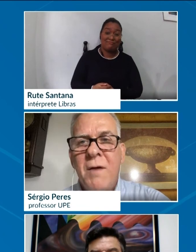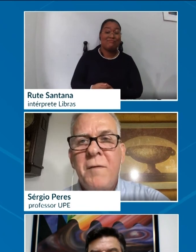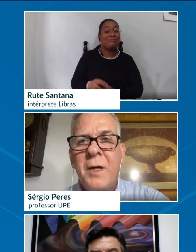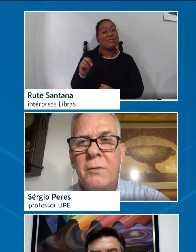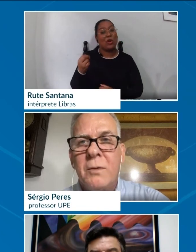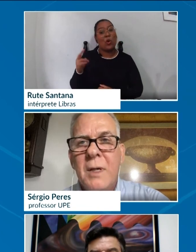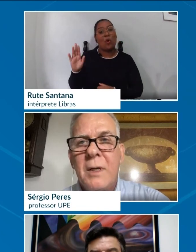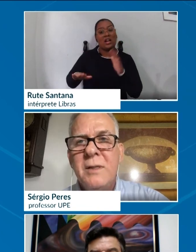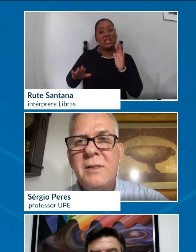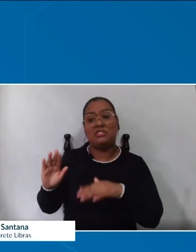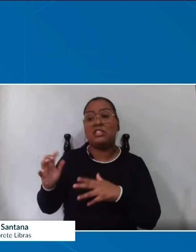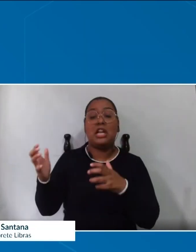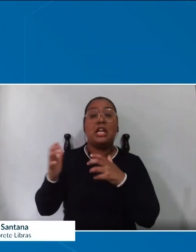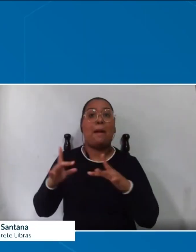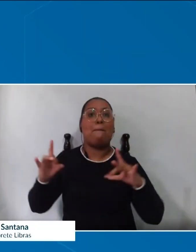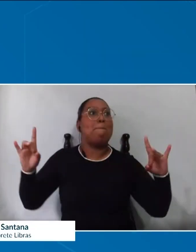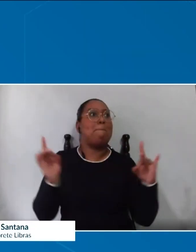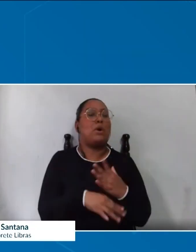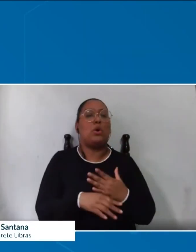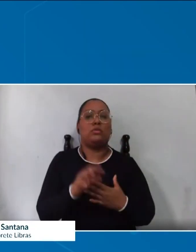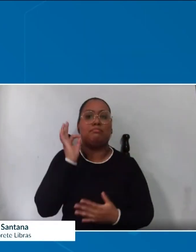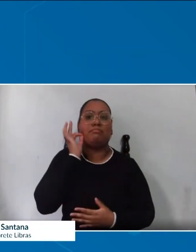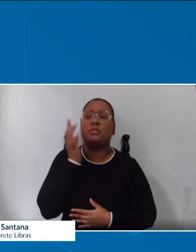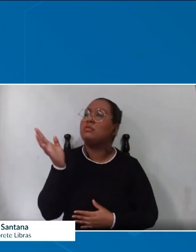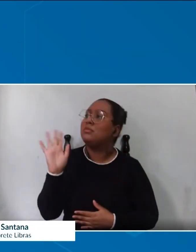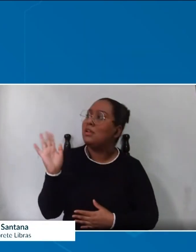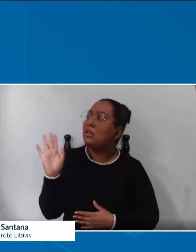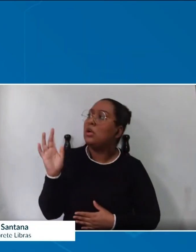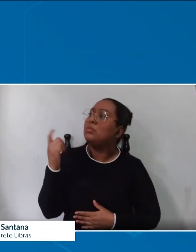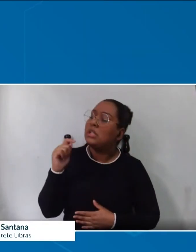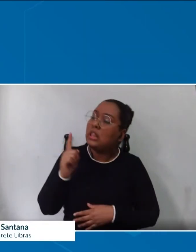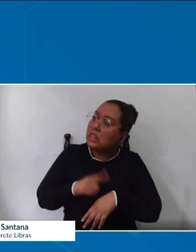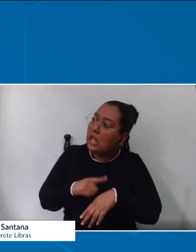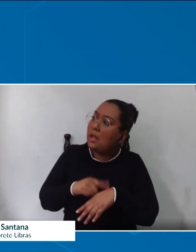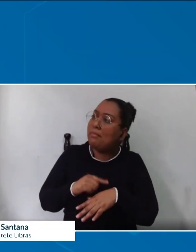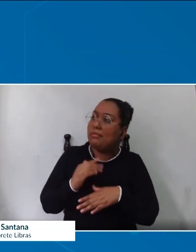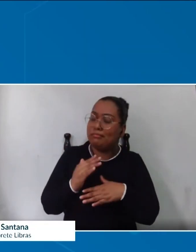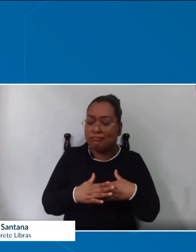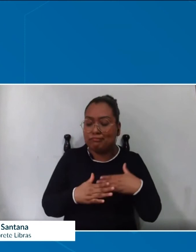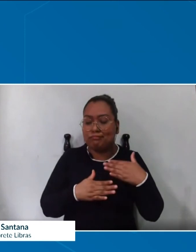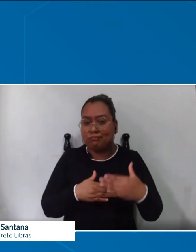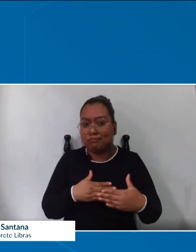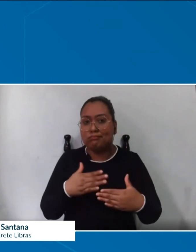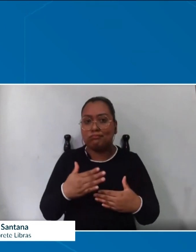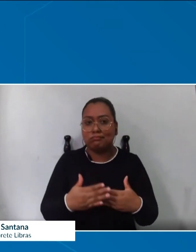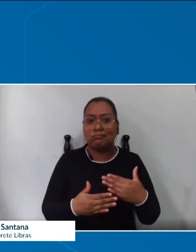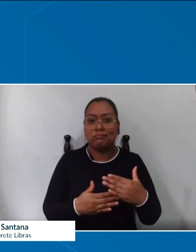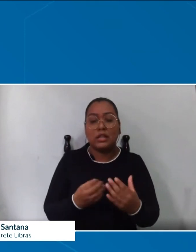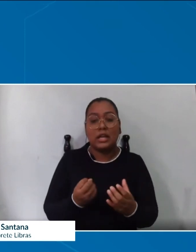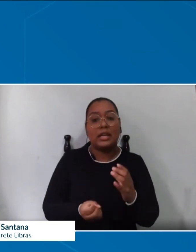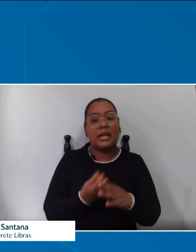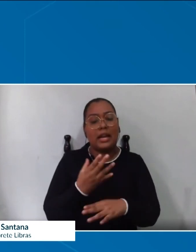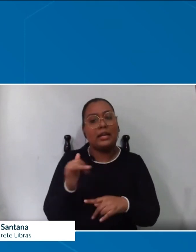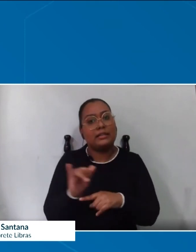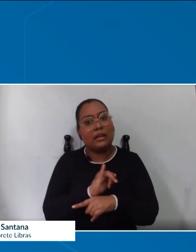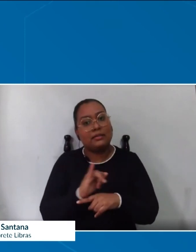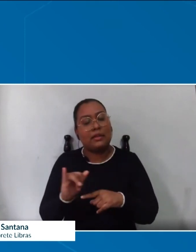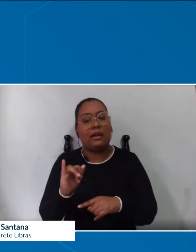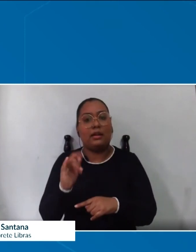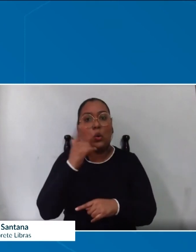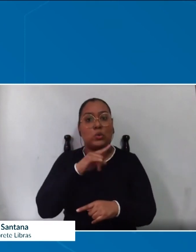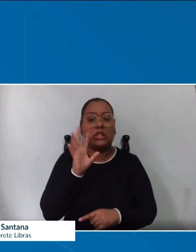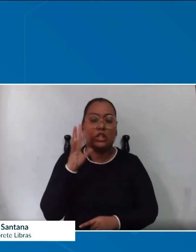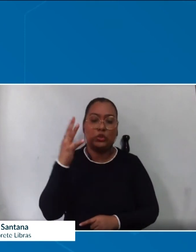resultado já feito. Isso aí você leva um tempo de maturidade de fazer uma solução de bancada e